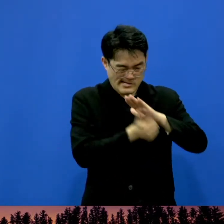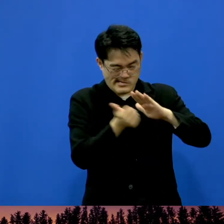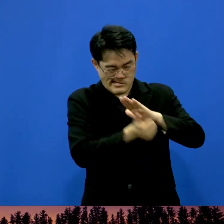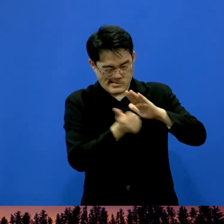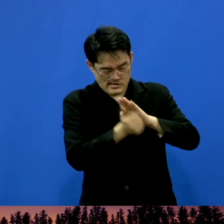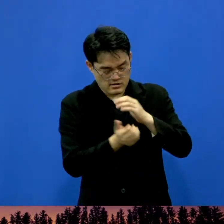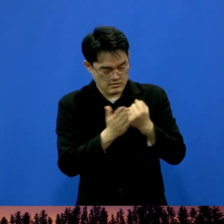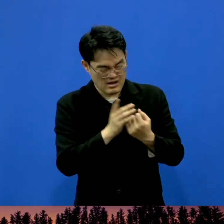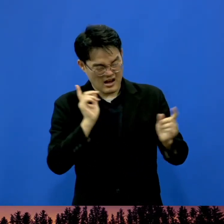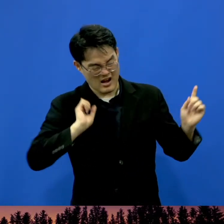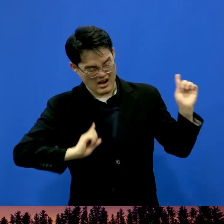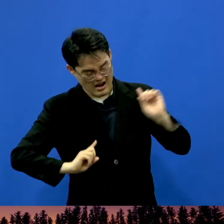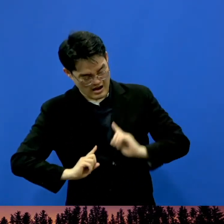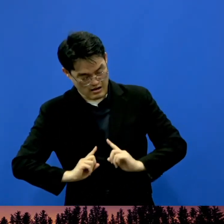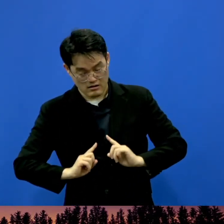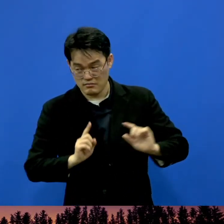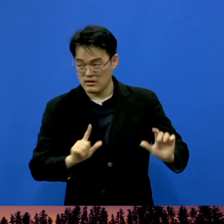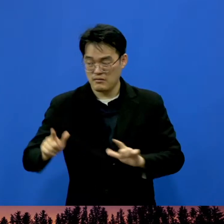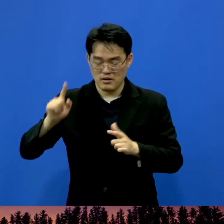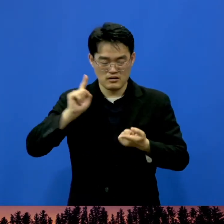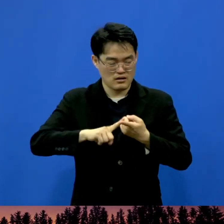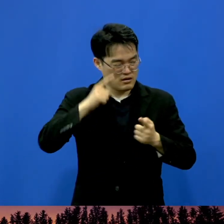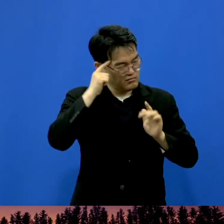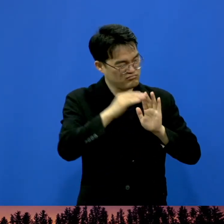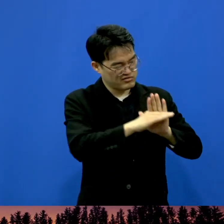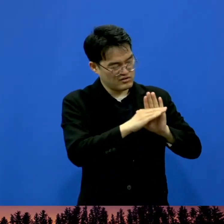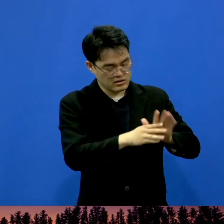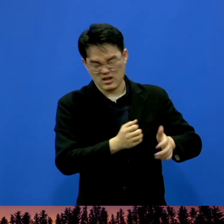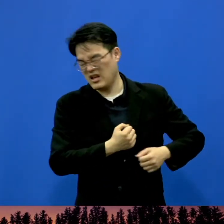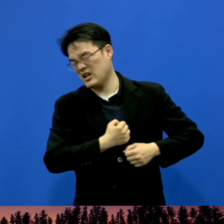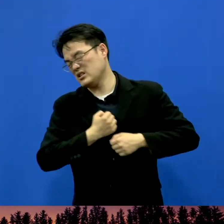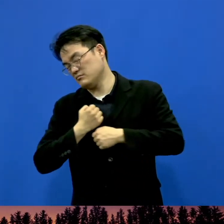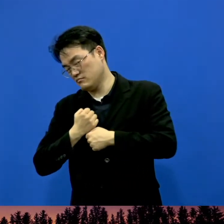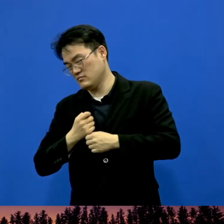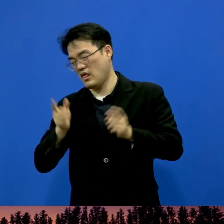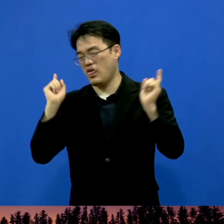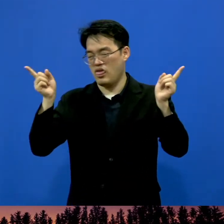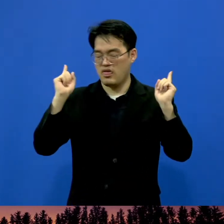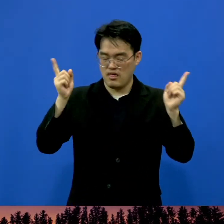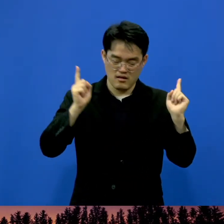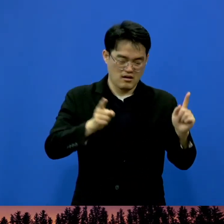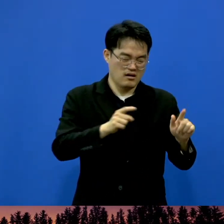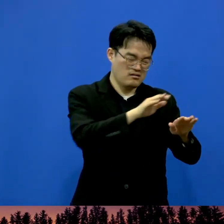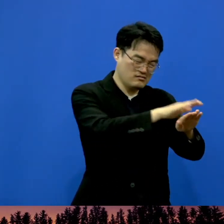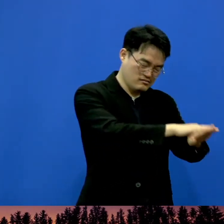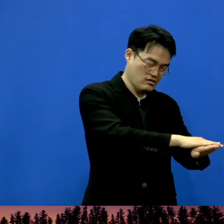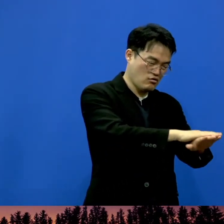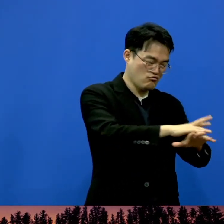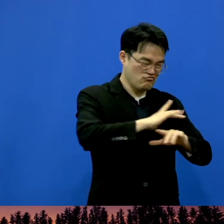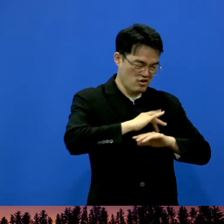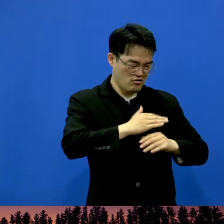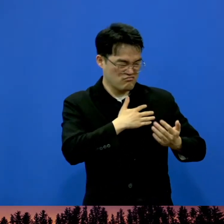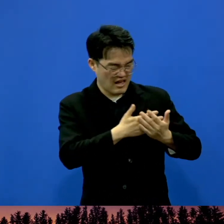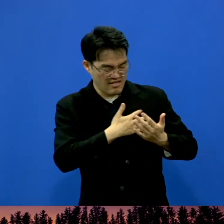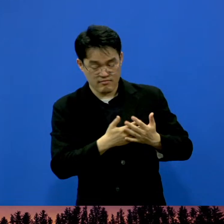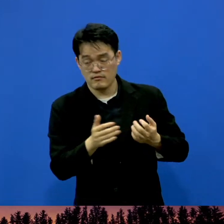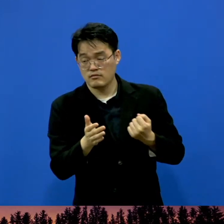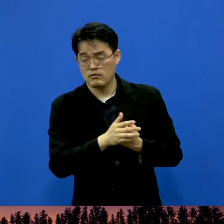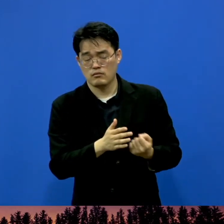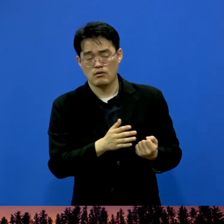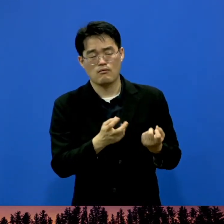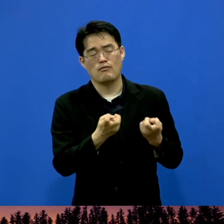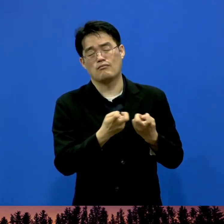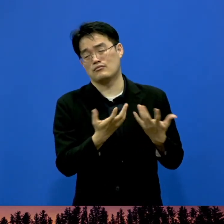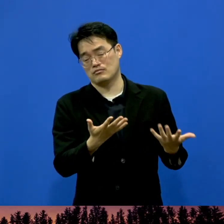왔던 상처들, 그리고 삶에 대한 부정적인 태도들, 소극적인 태도들, 그리고 두려움, 불안, 그래서 묻어둘